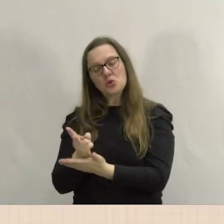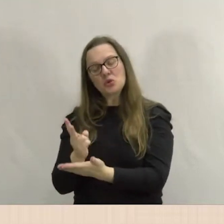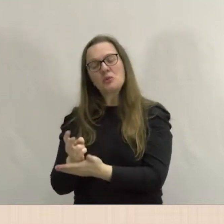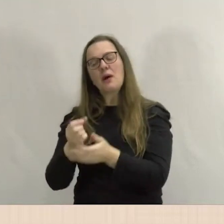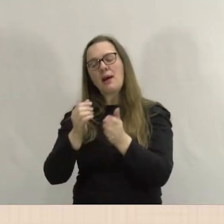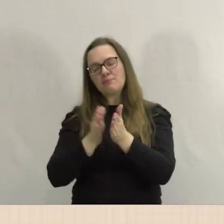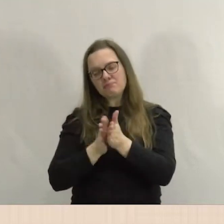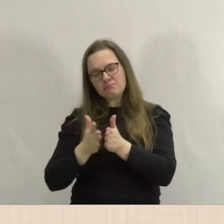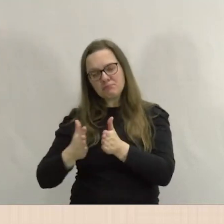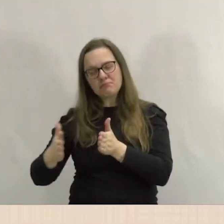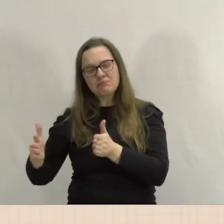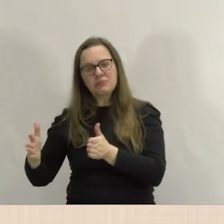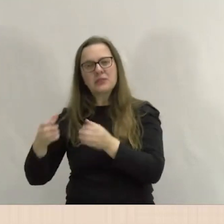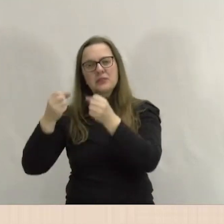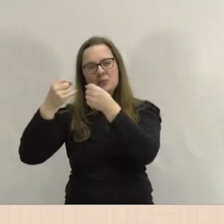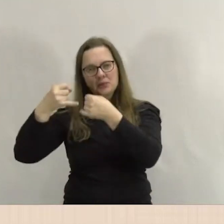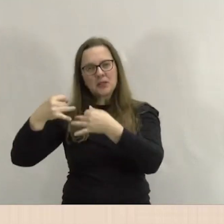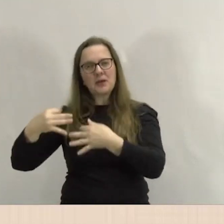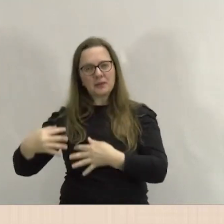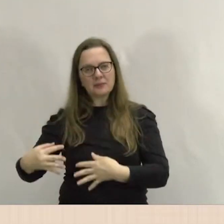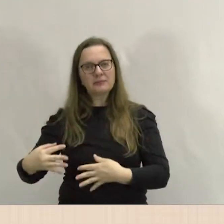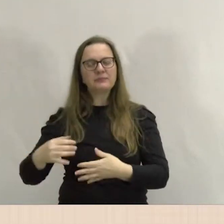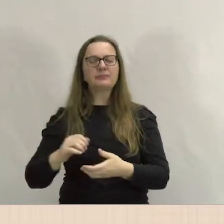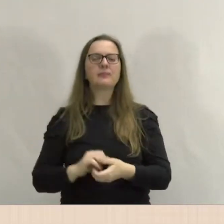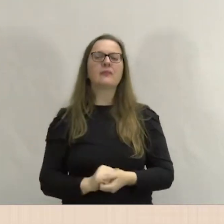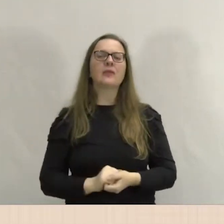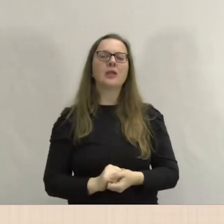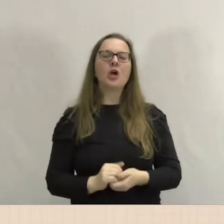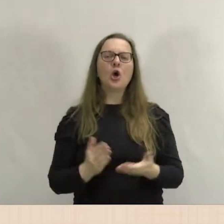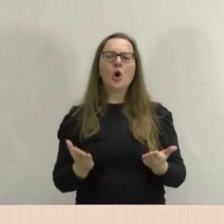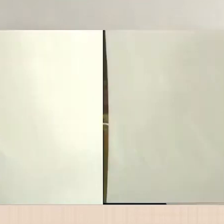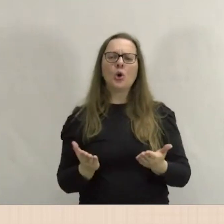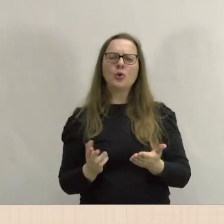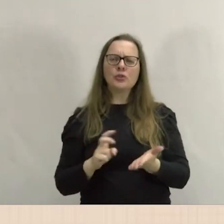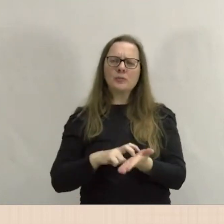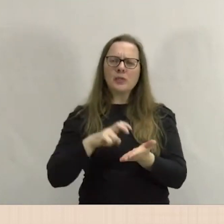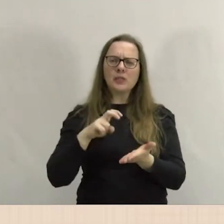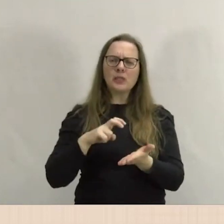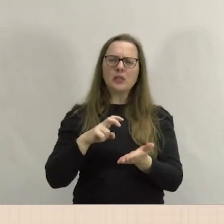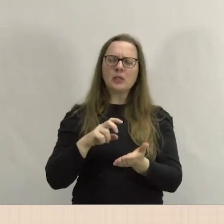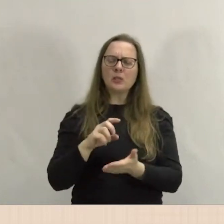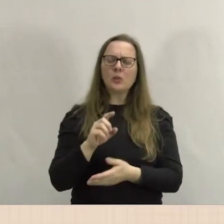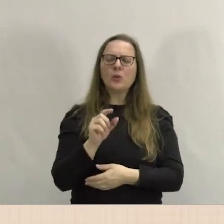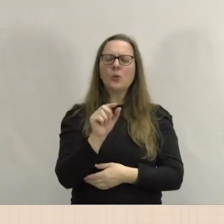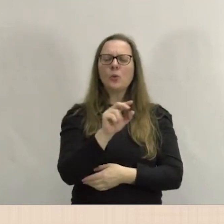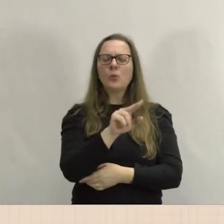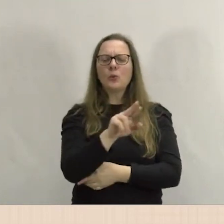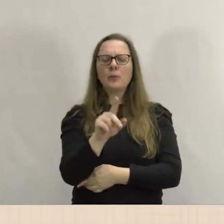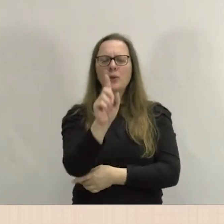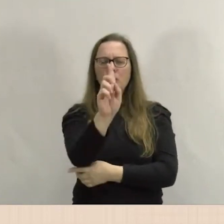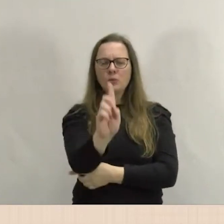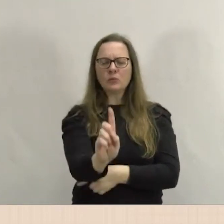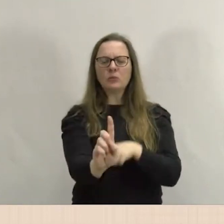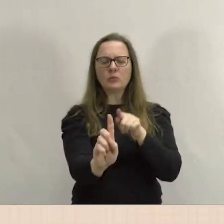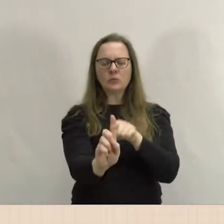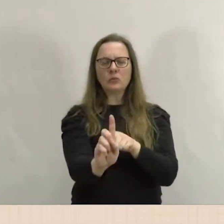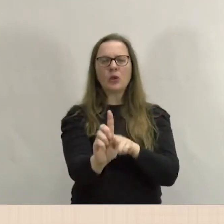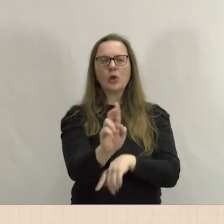O irmão Gabriel de Brasília hoje me cobrou. Ele falou: eu estou preparando esse